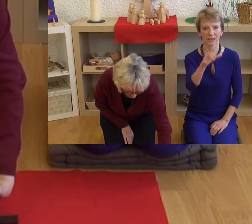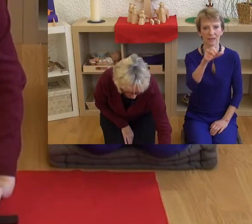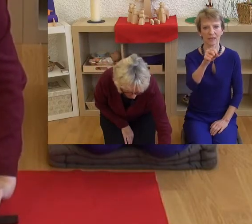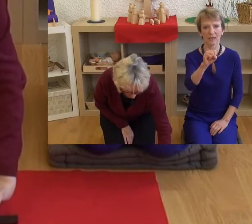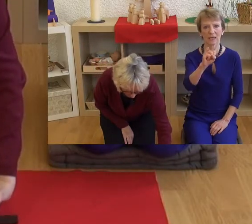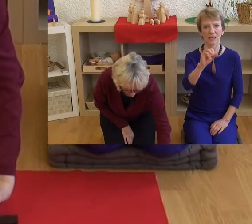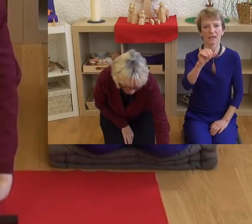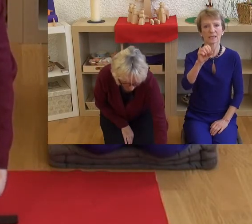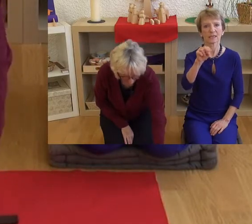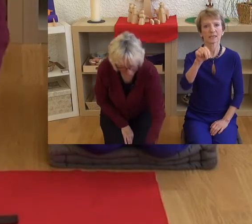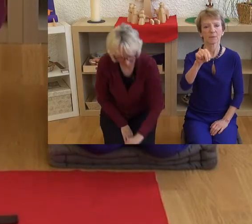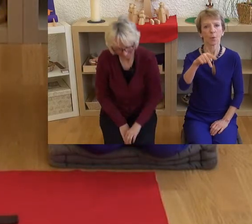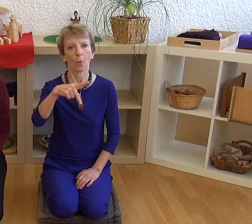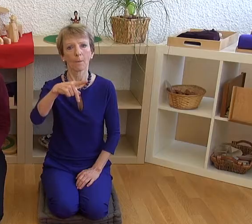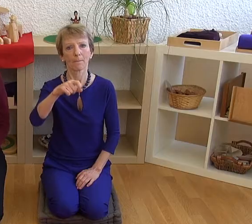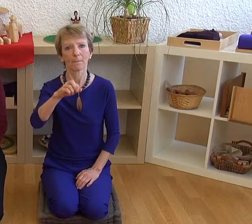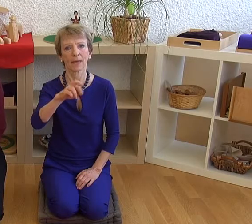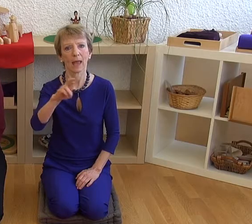Simon-Pierre.